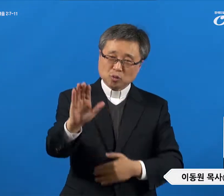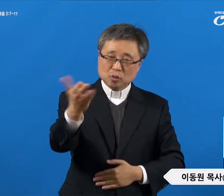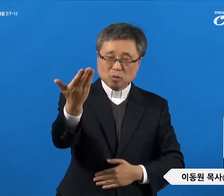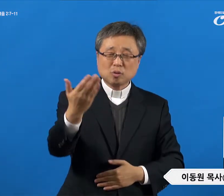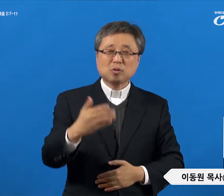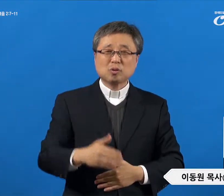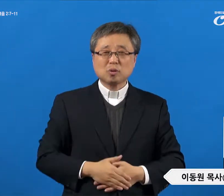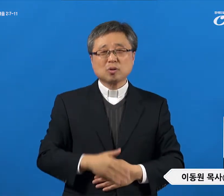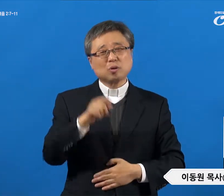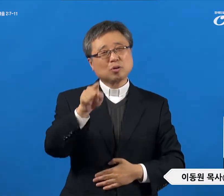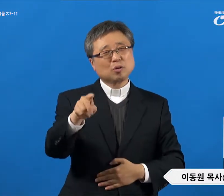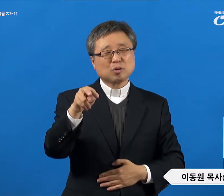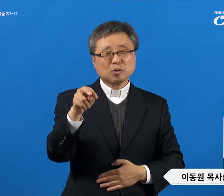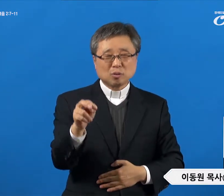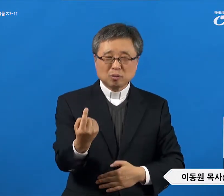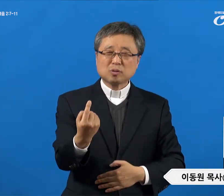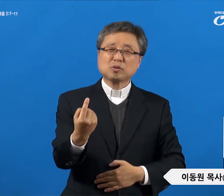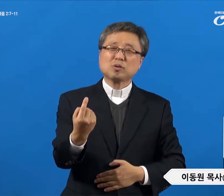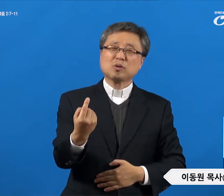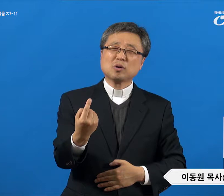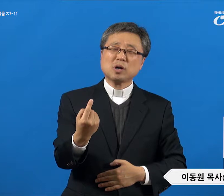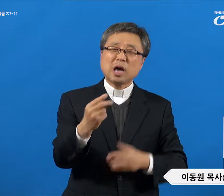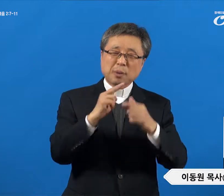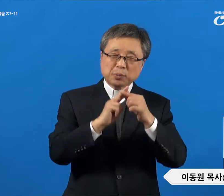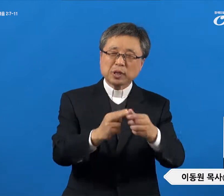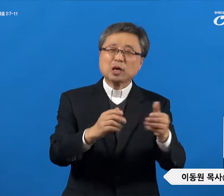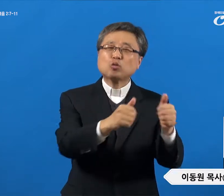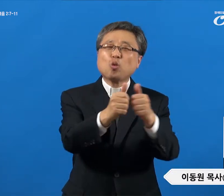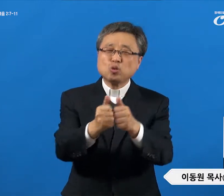그래도 그래서 스태프들하고 같이 의논을 했습니다. 그러니까